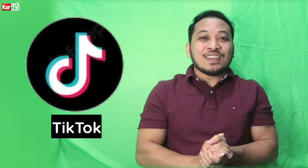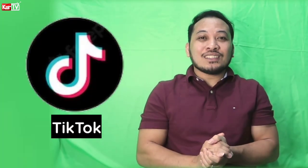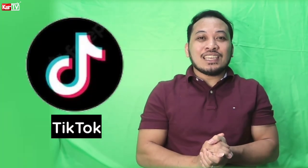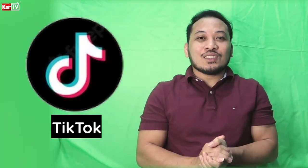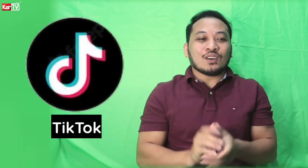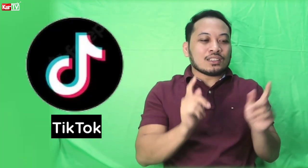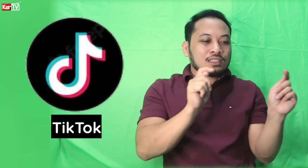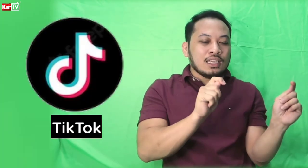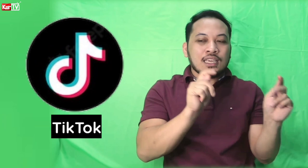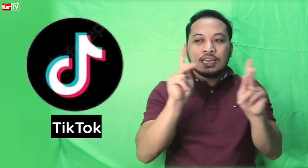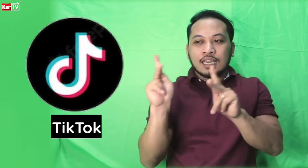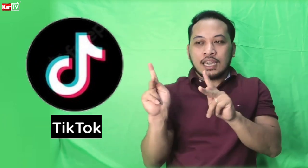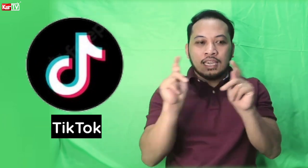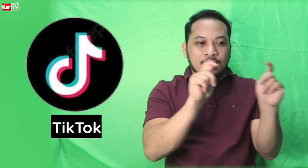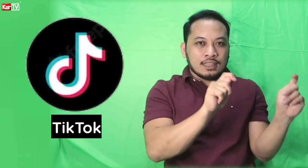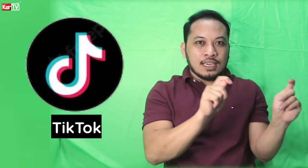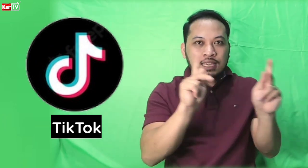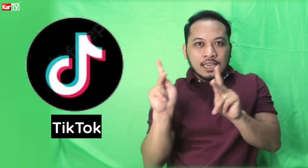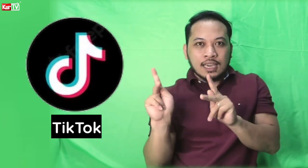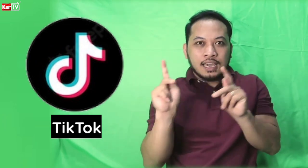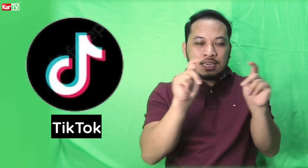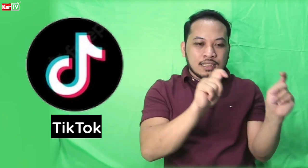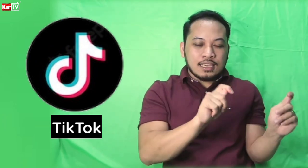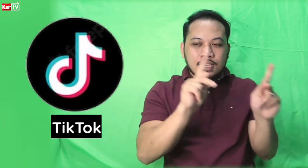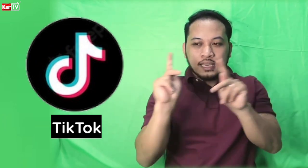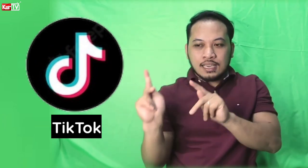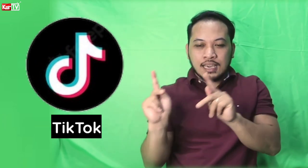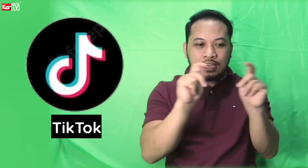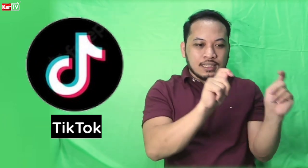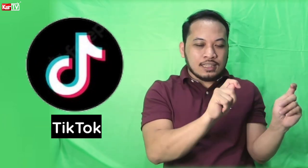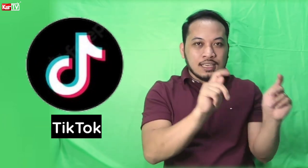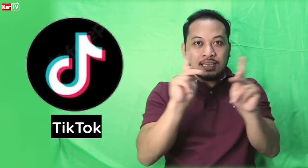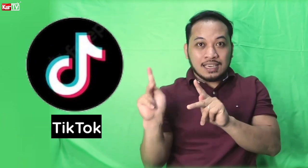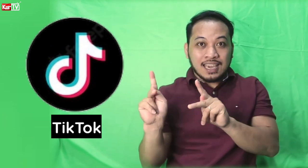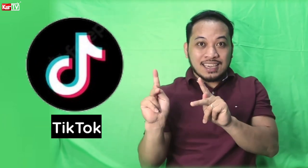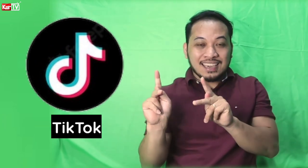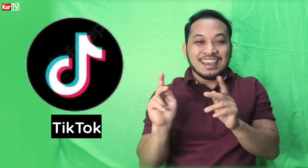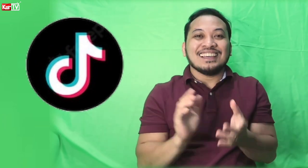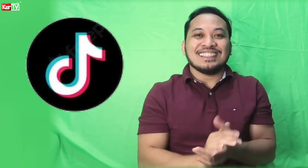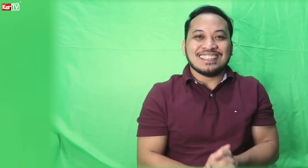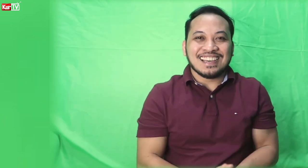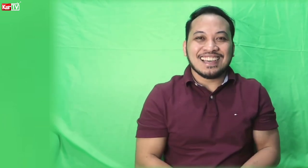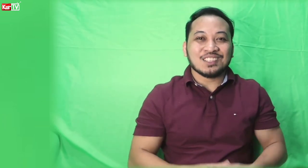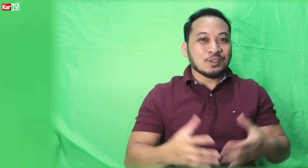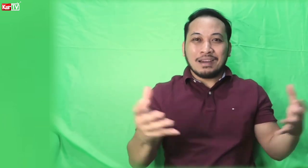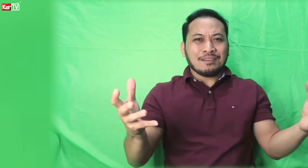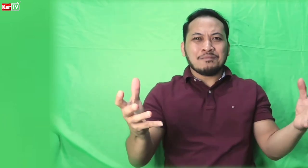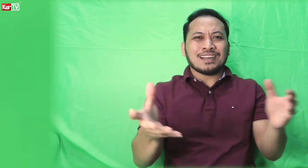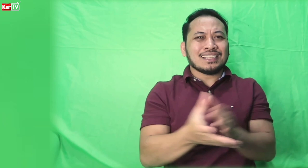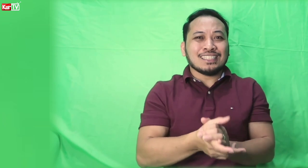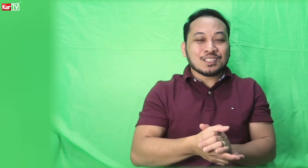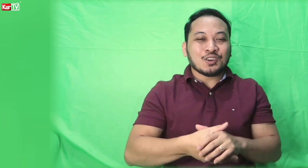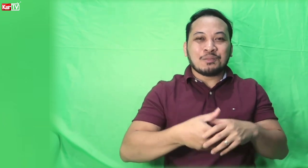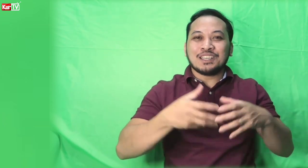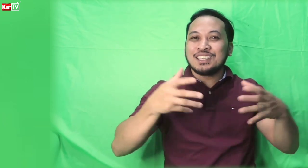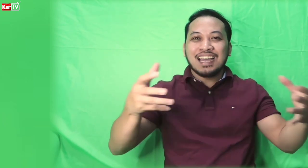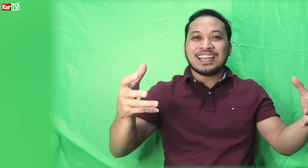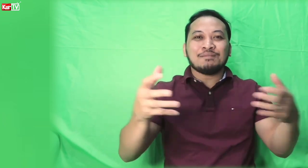ng TikTok. T-K, T-K, T-K, T-K. Yan. So, marami mga nag-discover dyan. Iba't